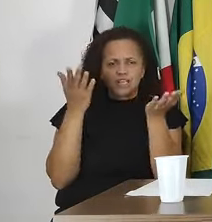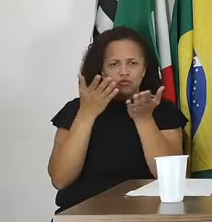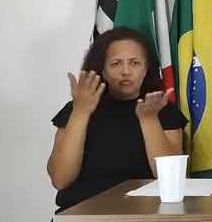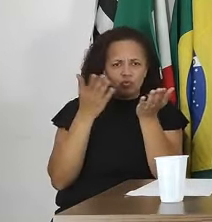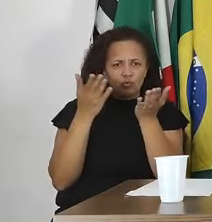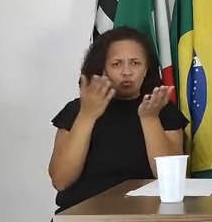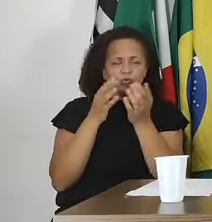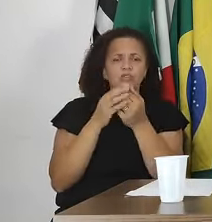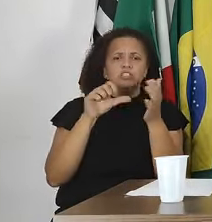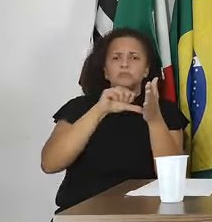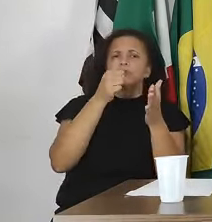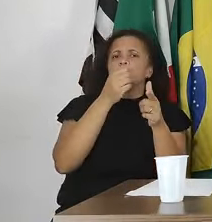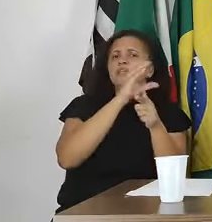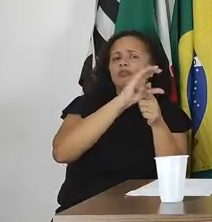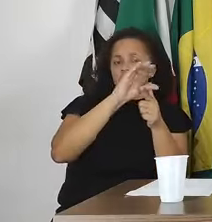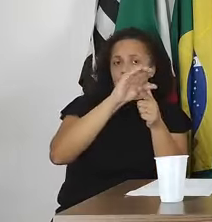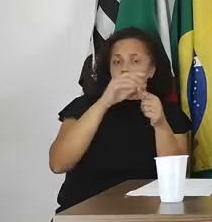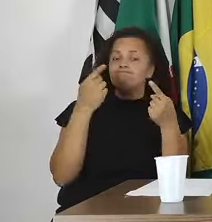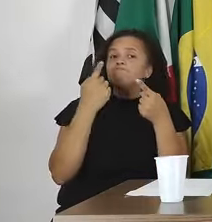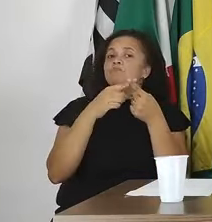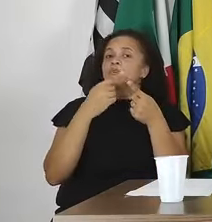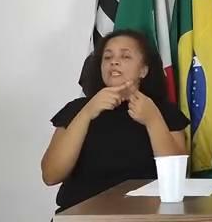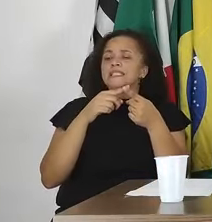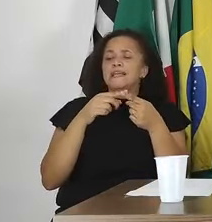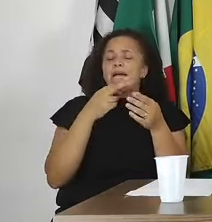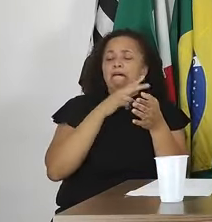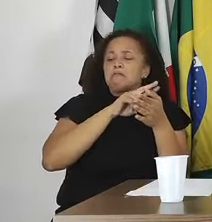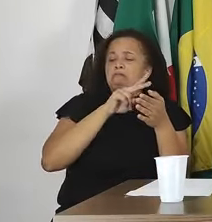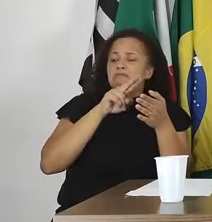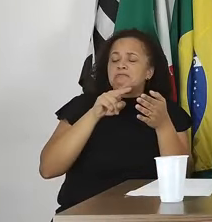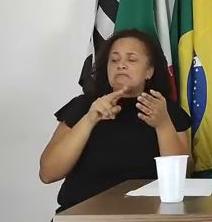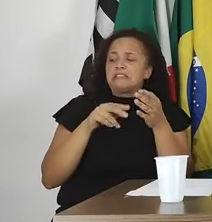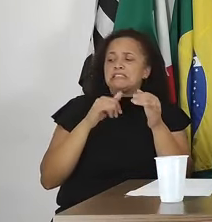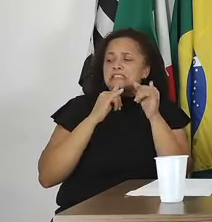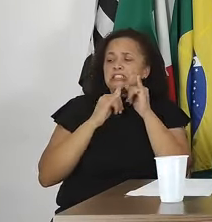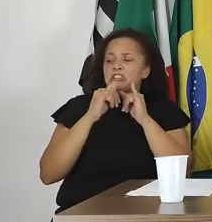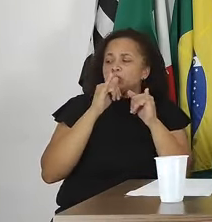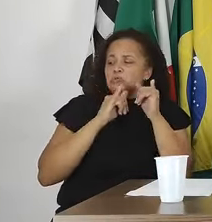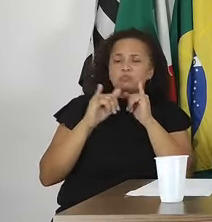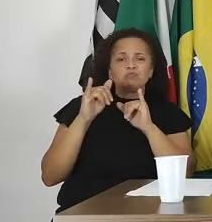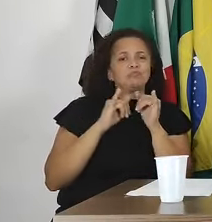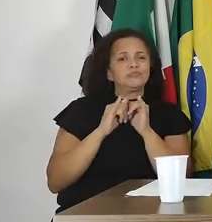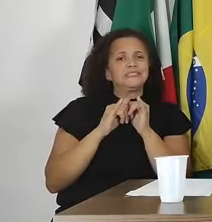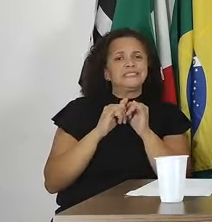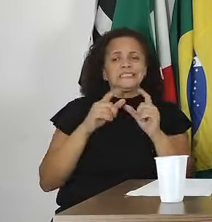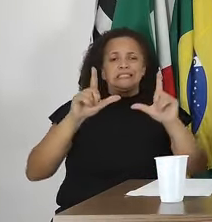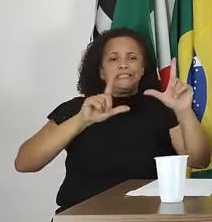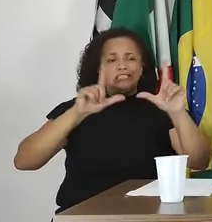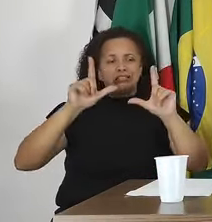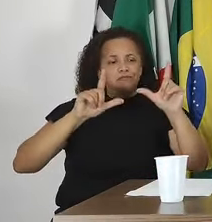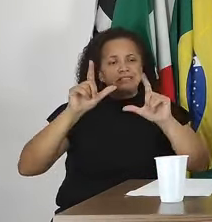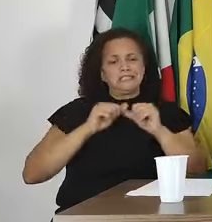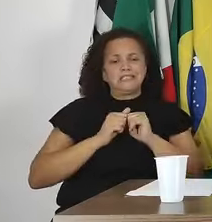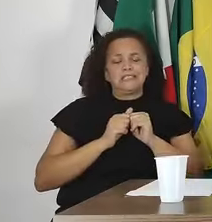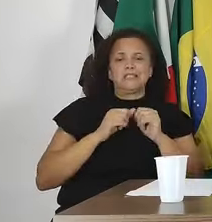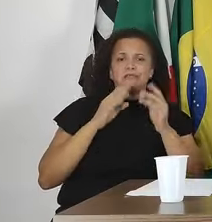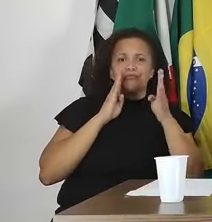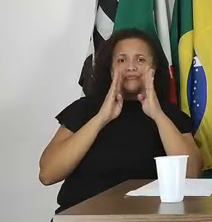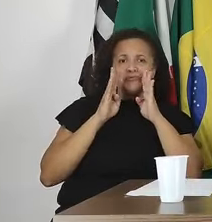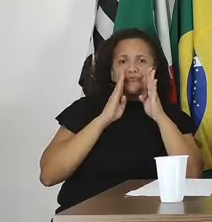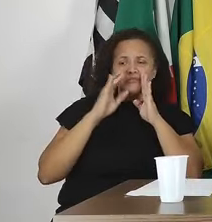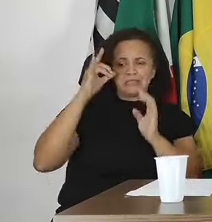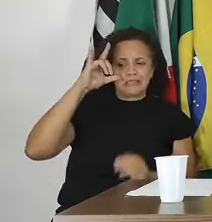a gente vê tantas notícias, a gente vê tantas coisas nas redes sociais, né?